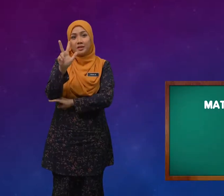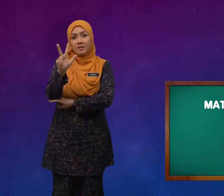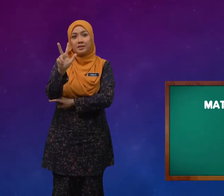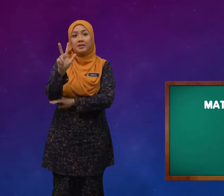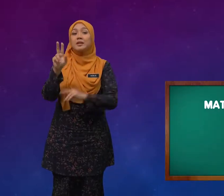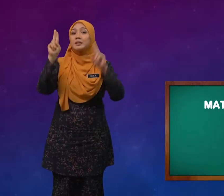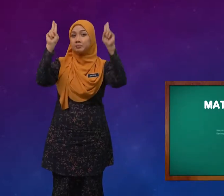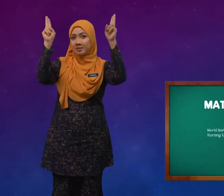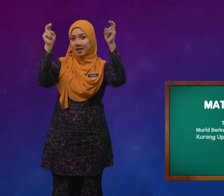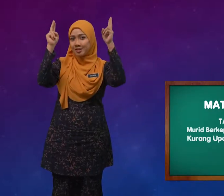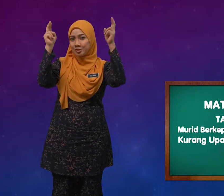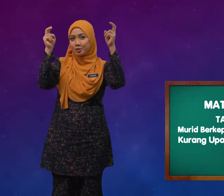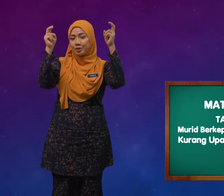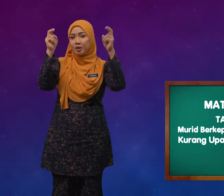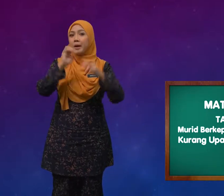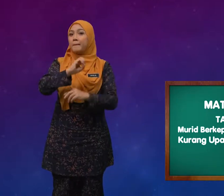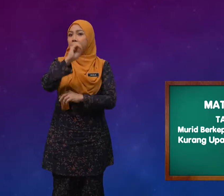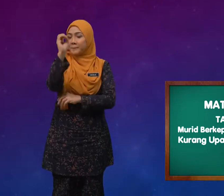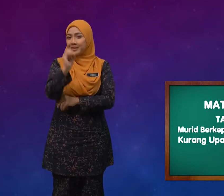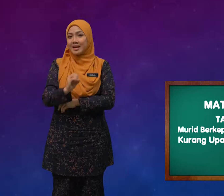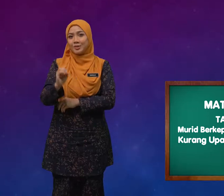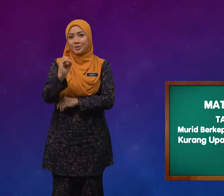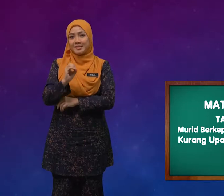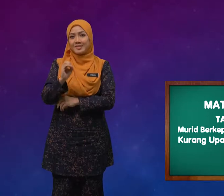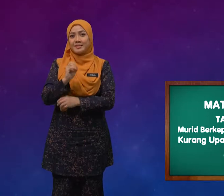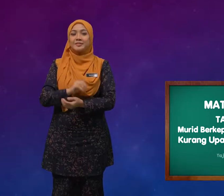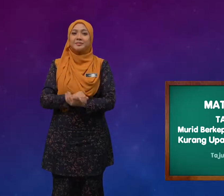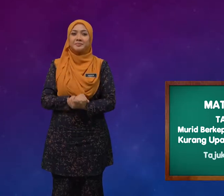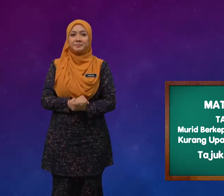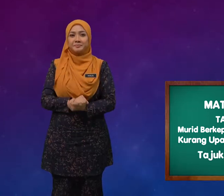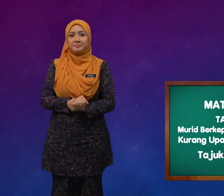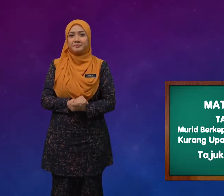3 bertajuk peratus.